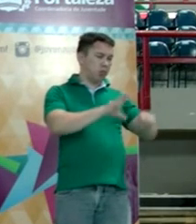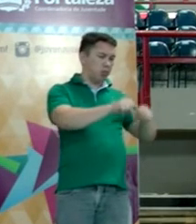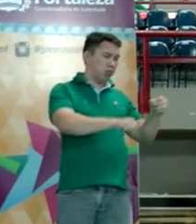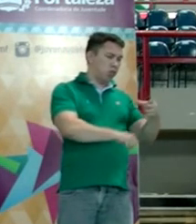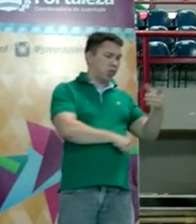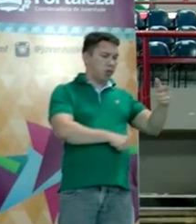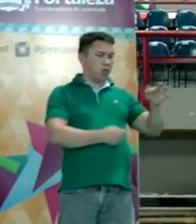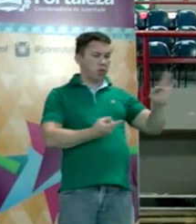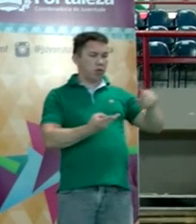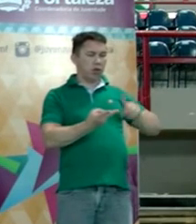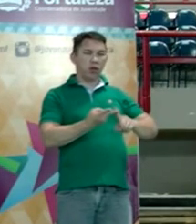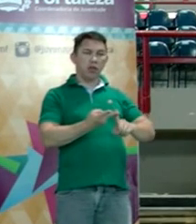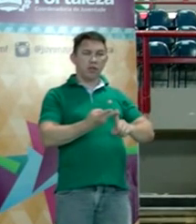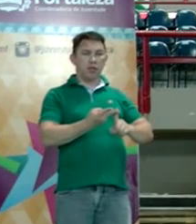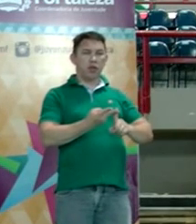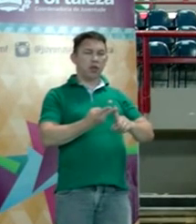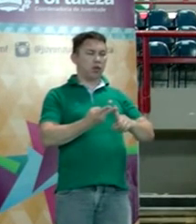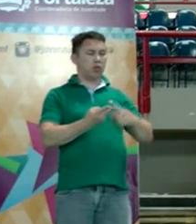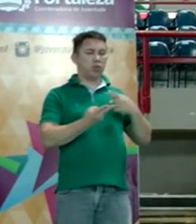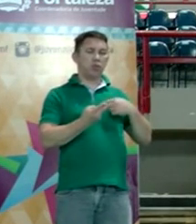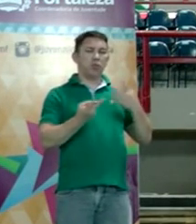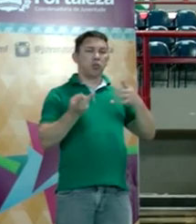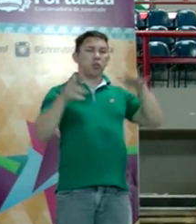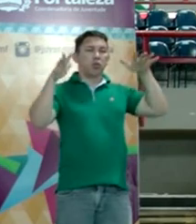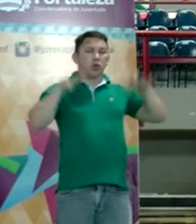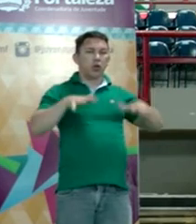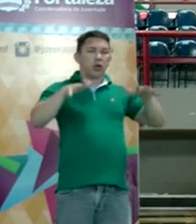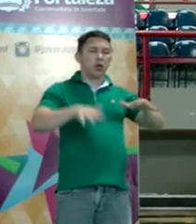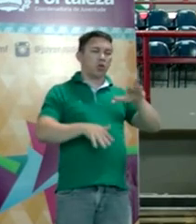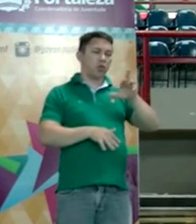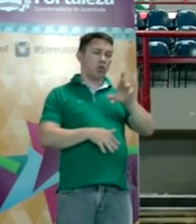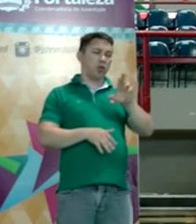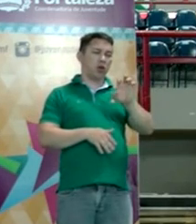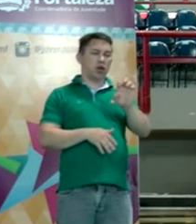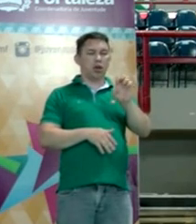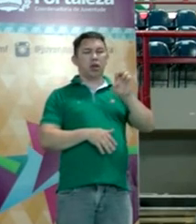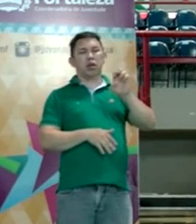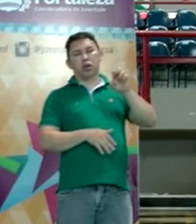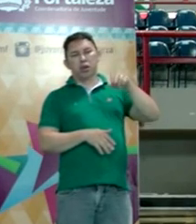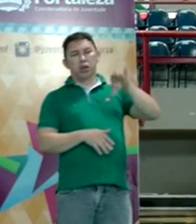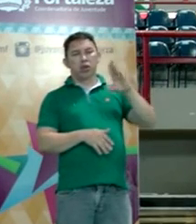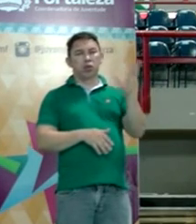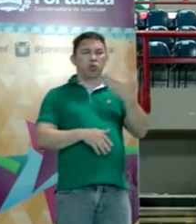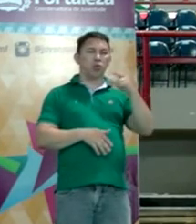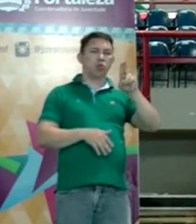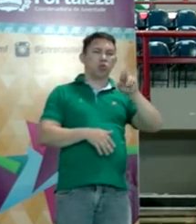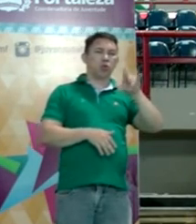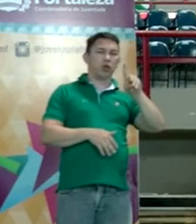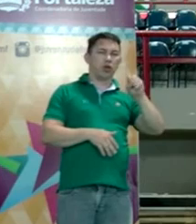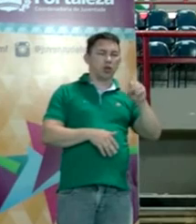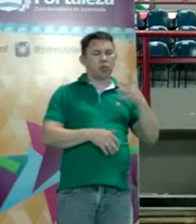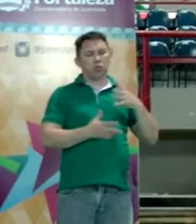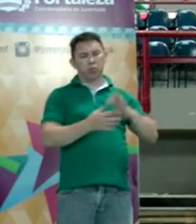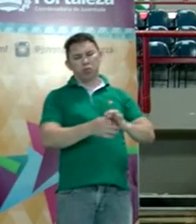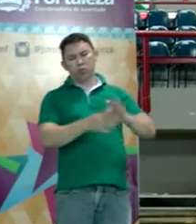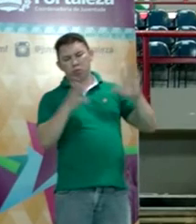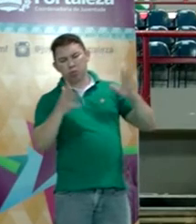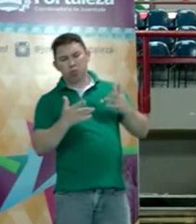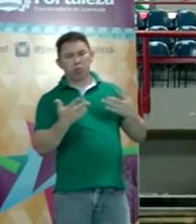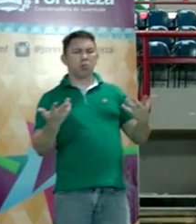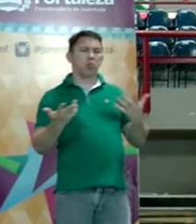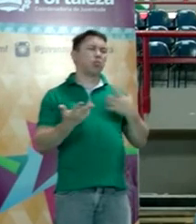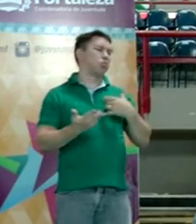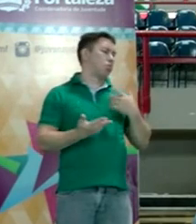a França, o Reino Unido, eles colonizavam a África e depois, anos depois dessa colonização, da libertação